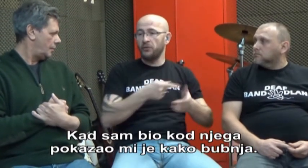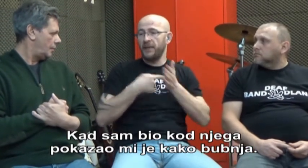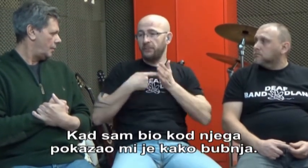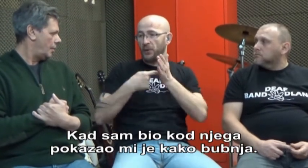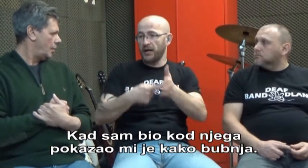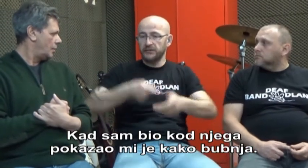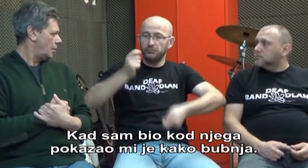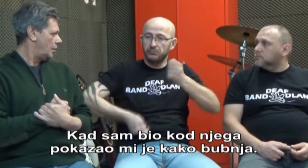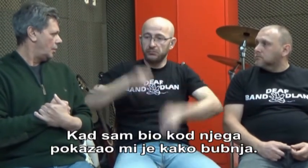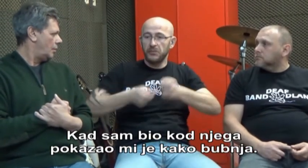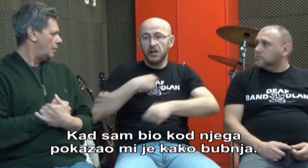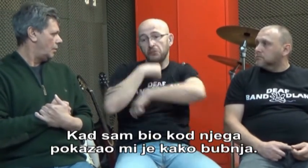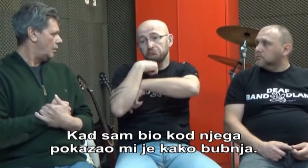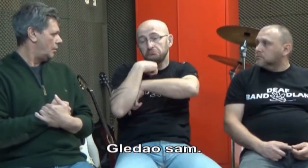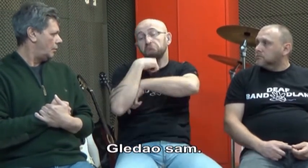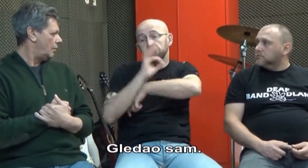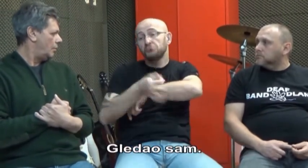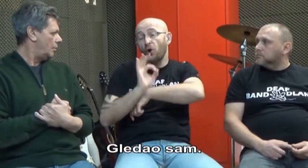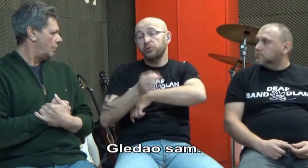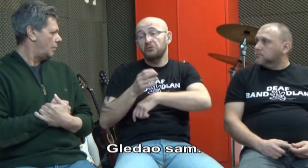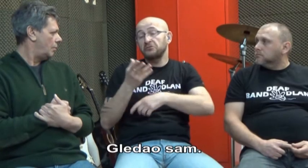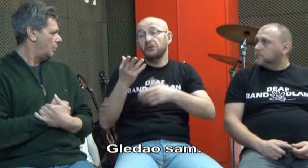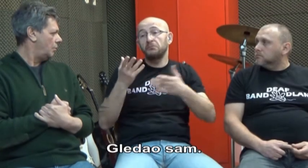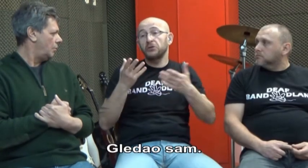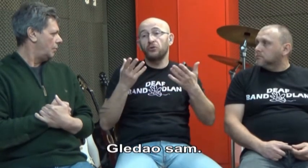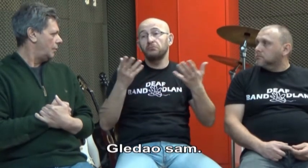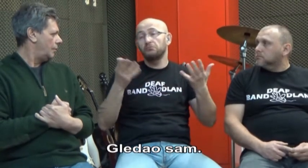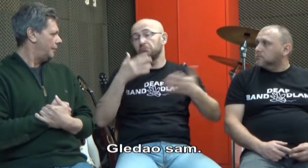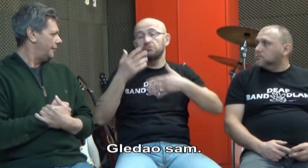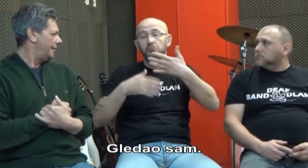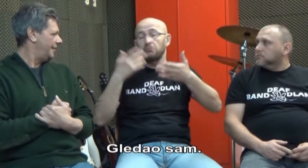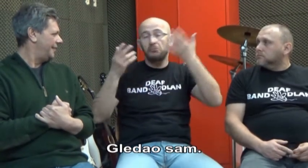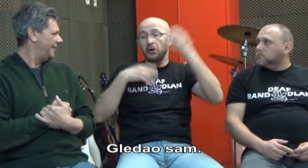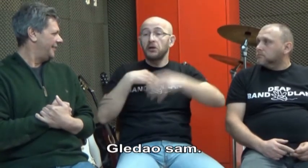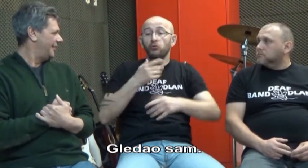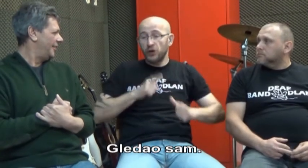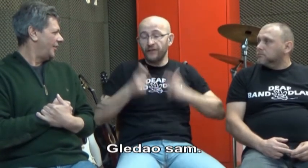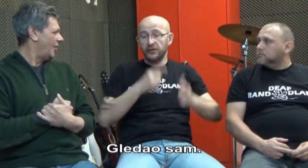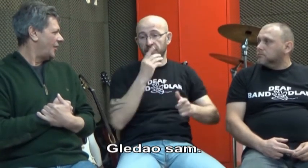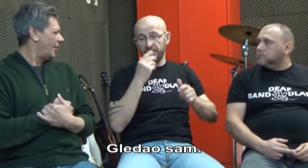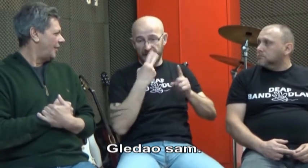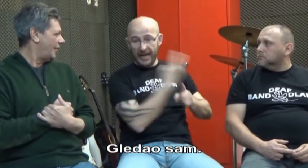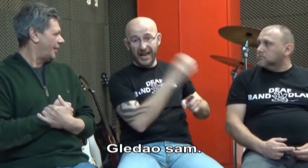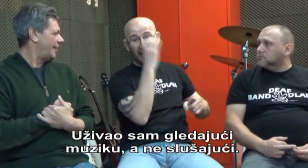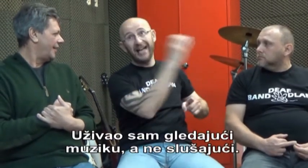meni pokazao. Ja, dobro, nisam bio. Uživa sam njega gledao